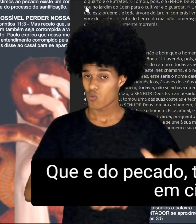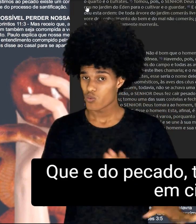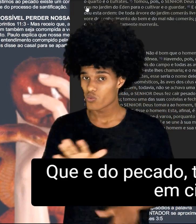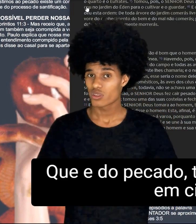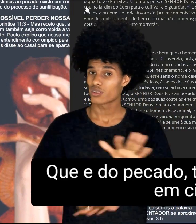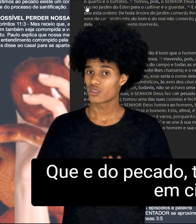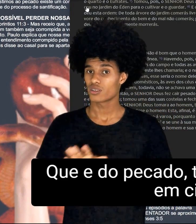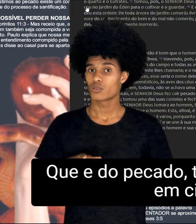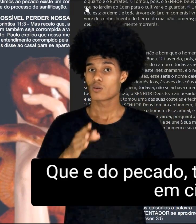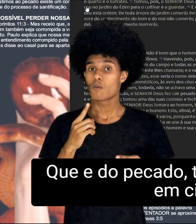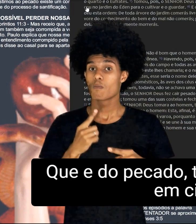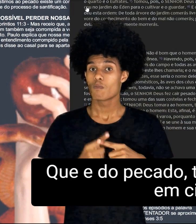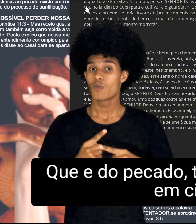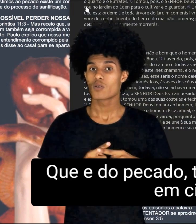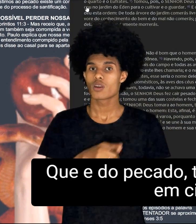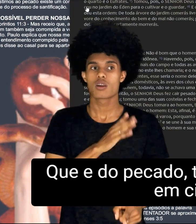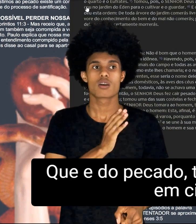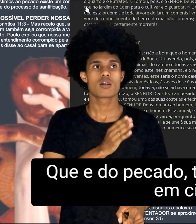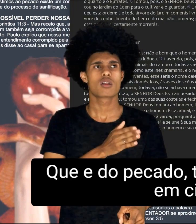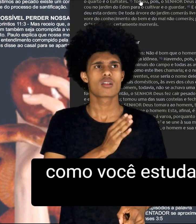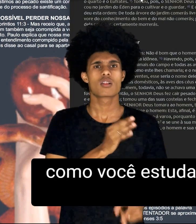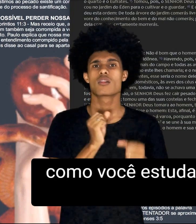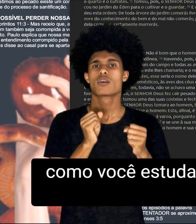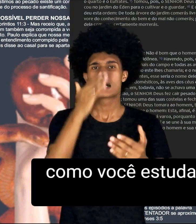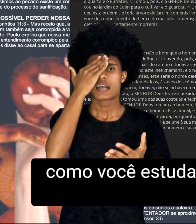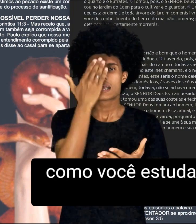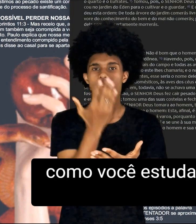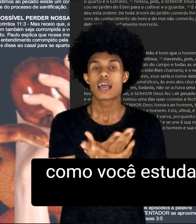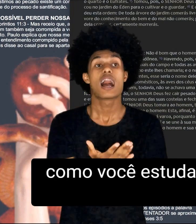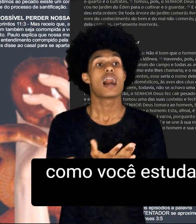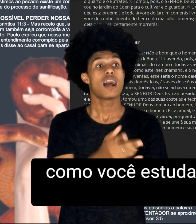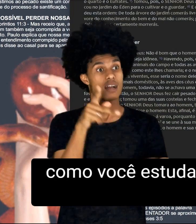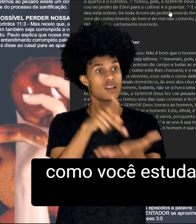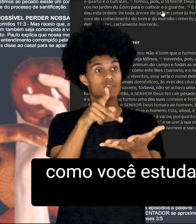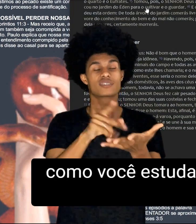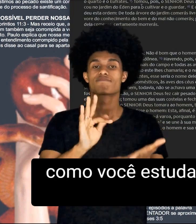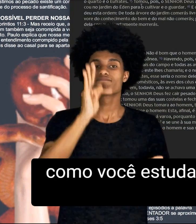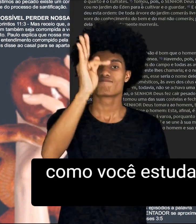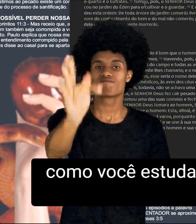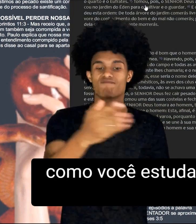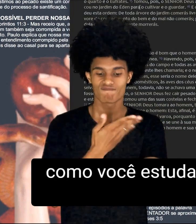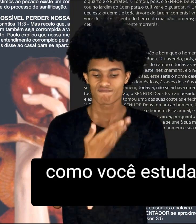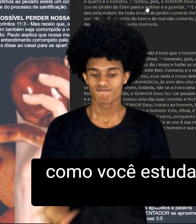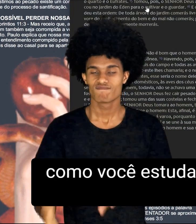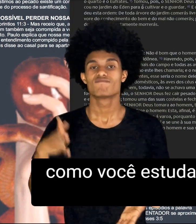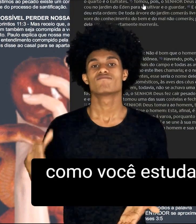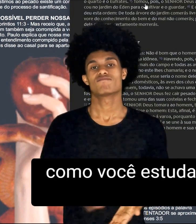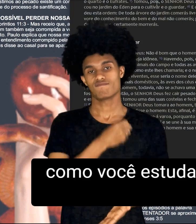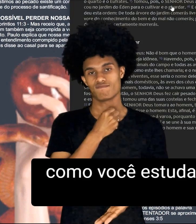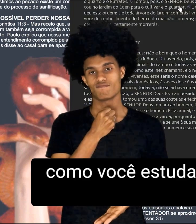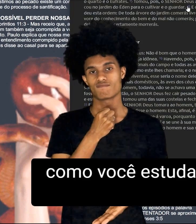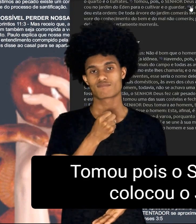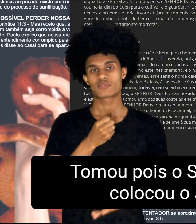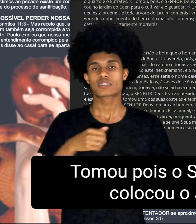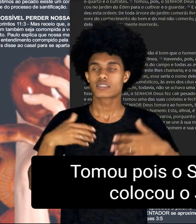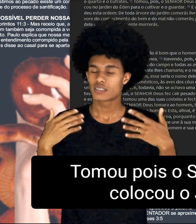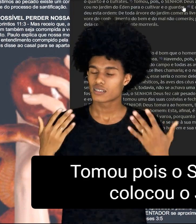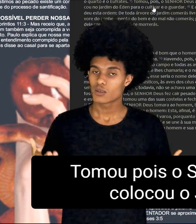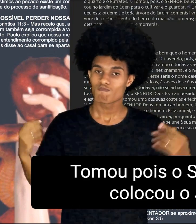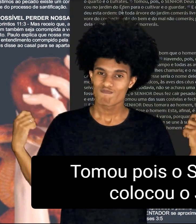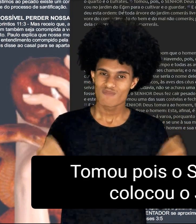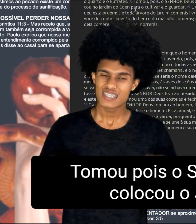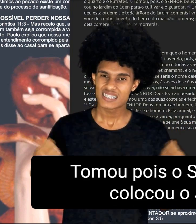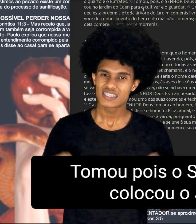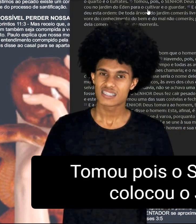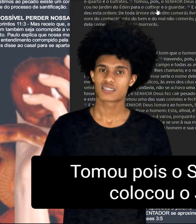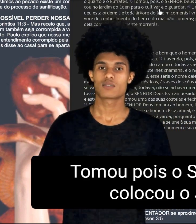Que é do pecado. Também vai ter um card aqui em cima mostrando como você estuda a Bíblia Strong. Gênesis 2,15. Tomou, pois, o Senhor Deus o